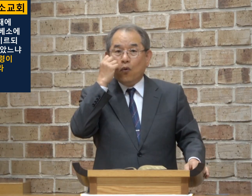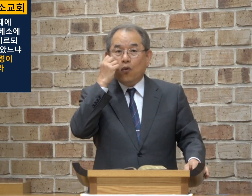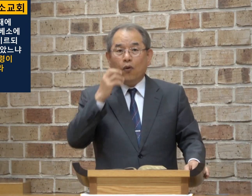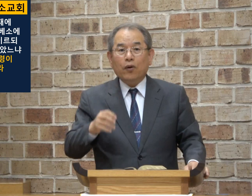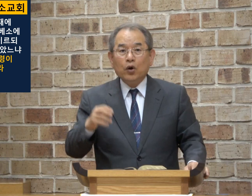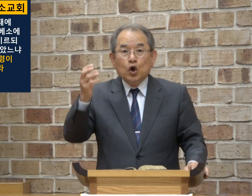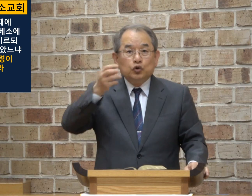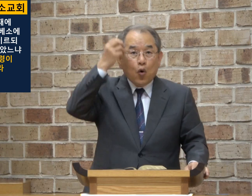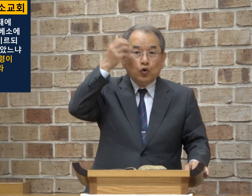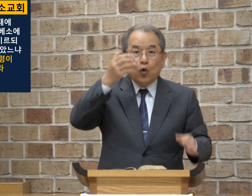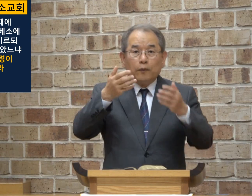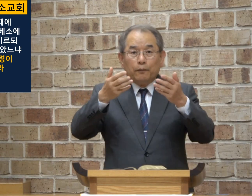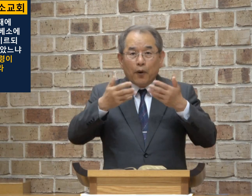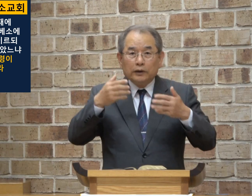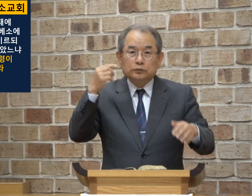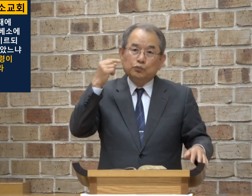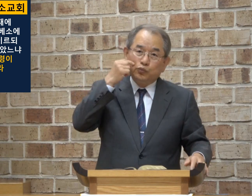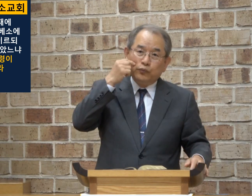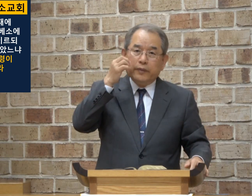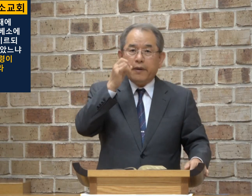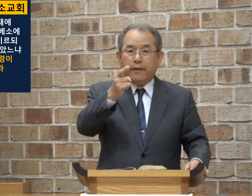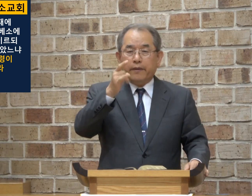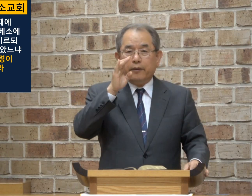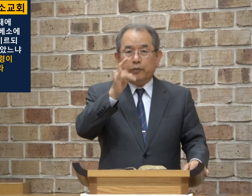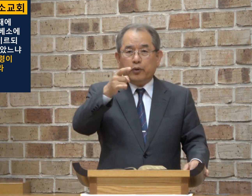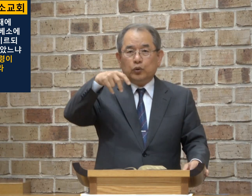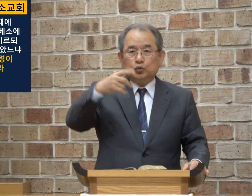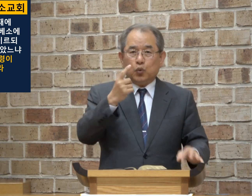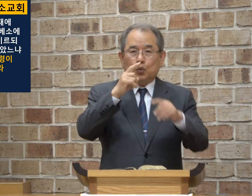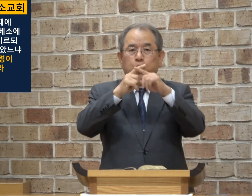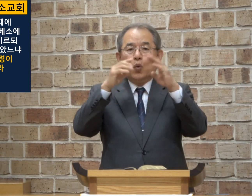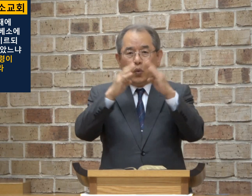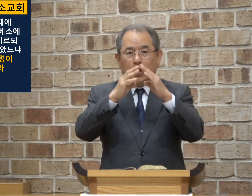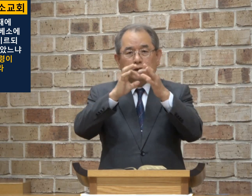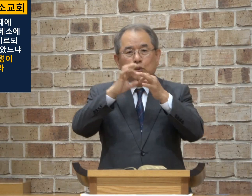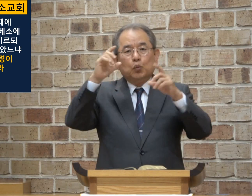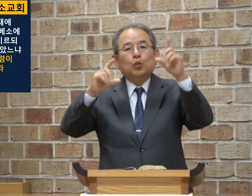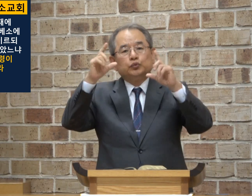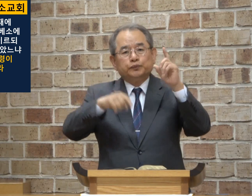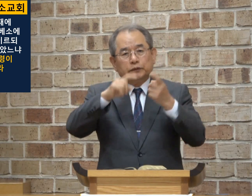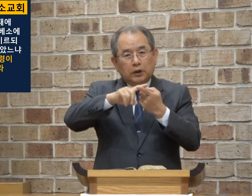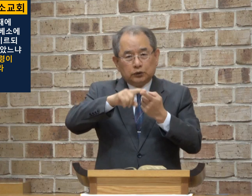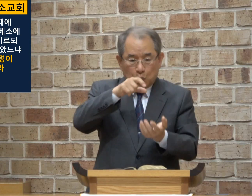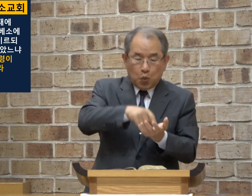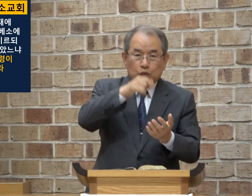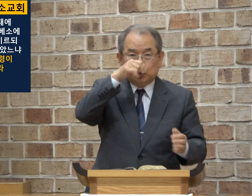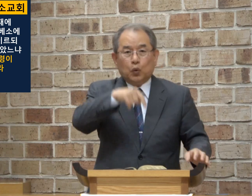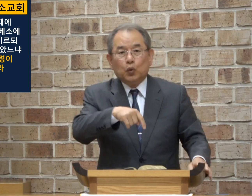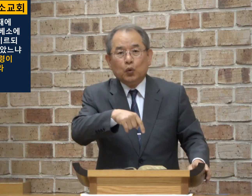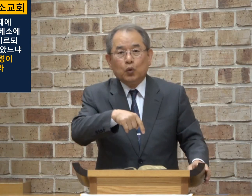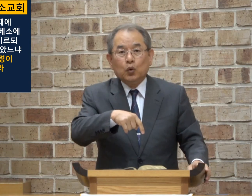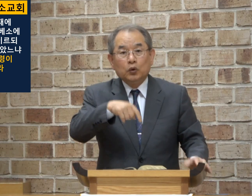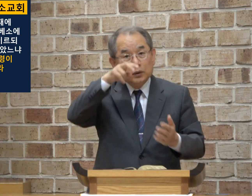오늘 성경에 성령을 받지 못한 에베소 교회에 대해서